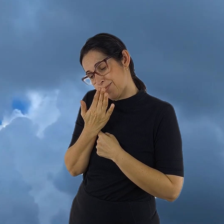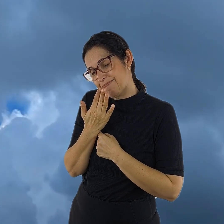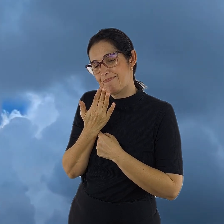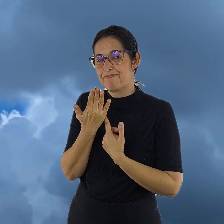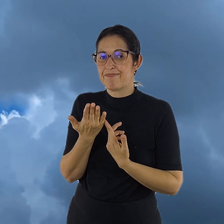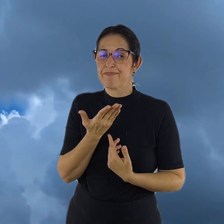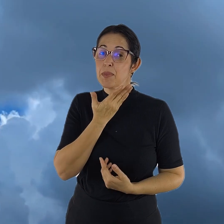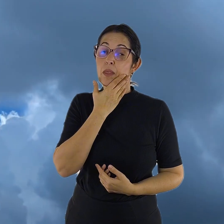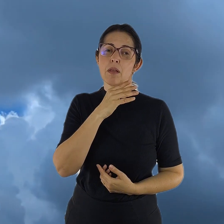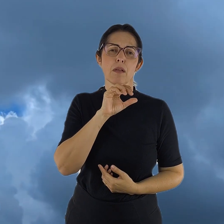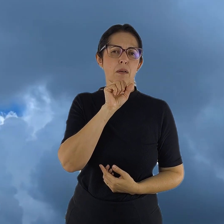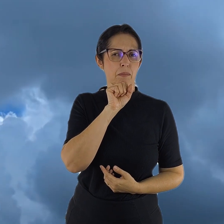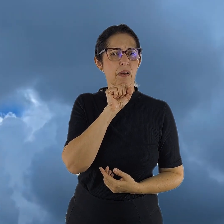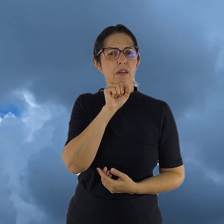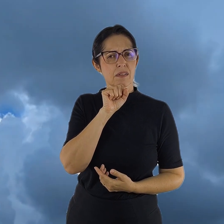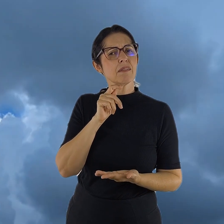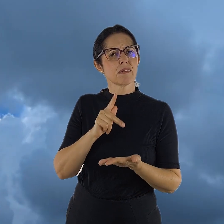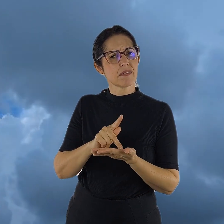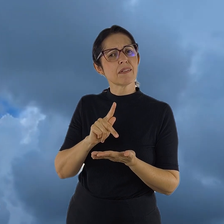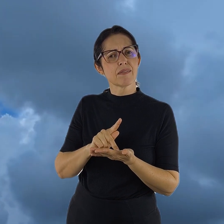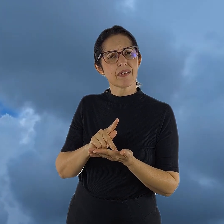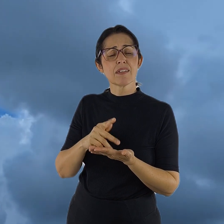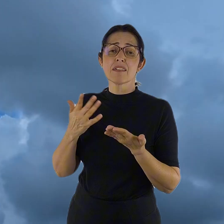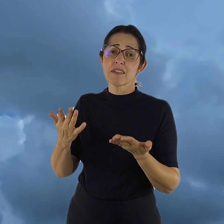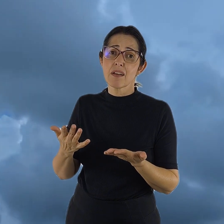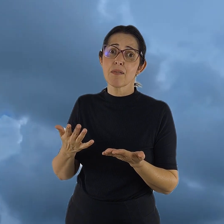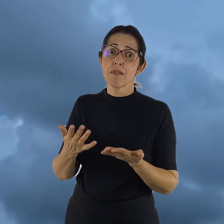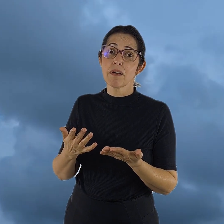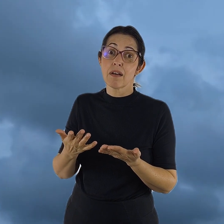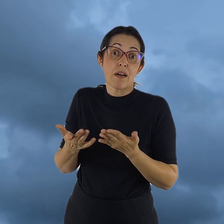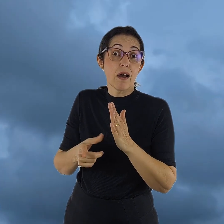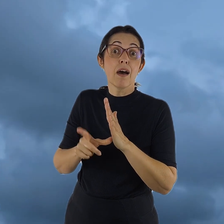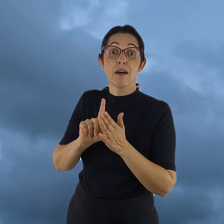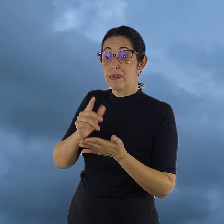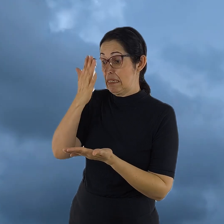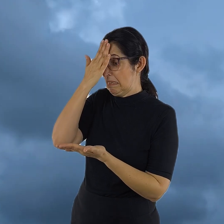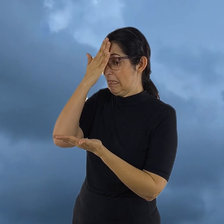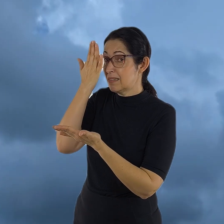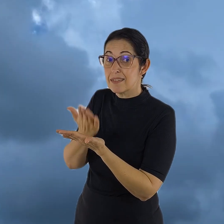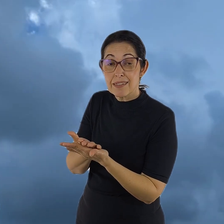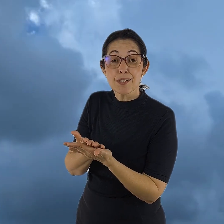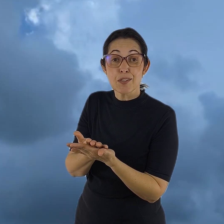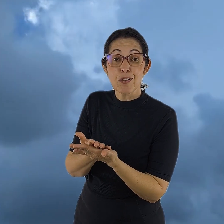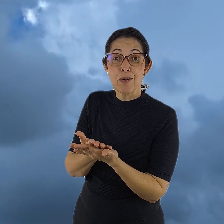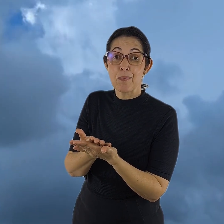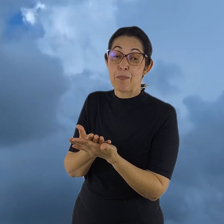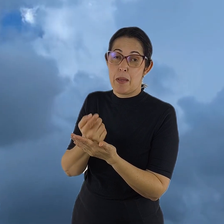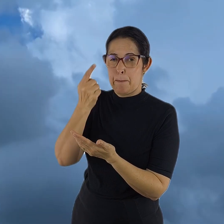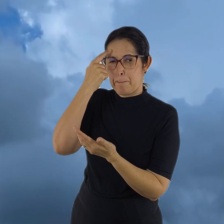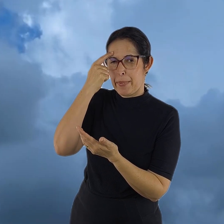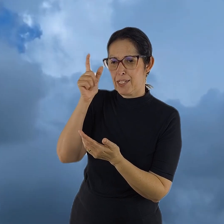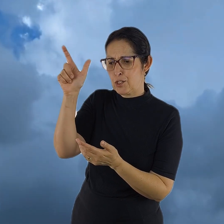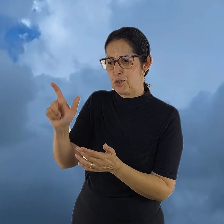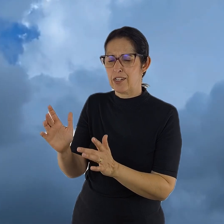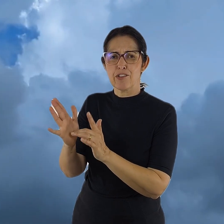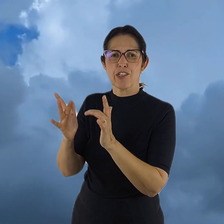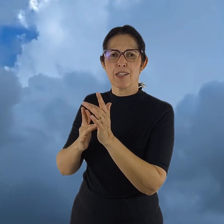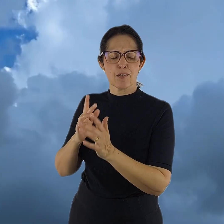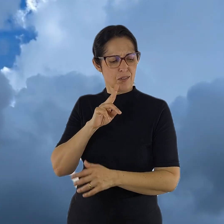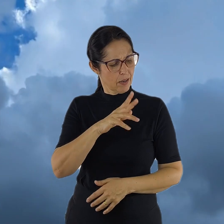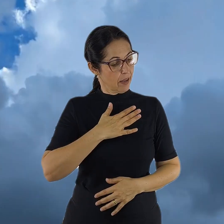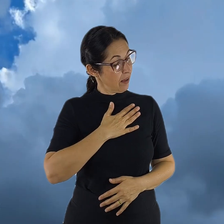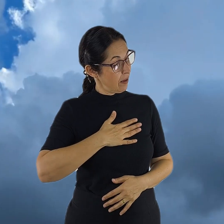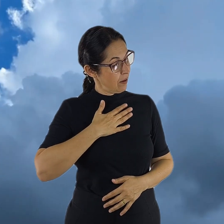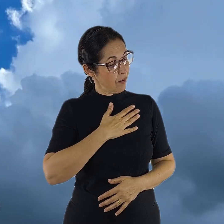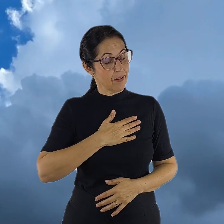Ele escolheu ser sincero. Inicialmente ele falou aquela frase que ele imaginou que era a frase que ia agradar ao Senhor. Eu